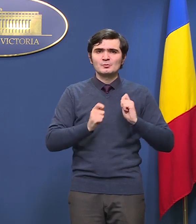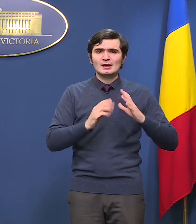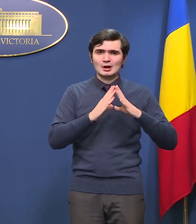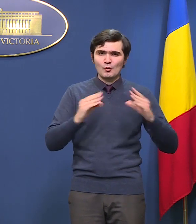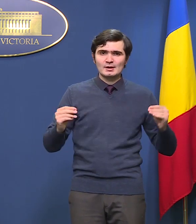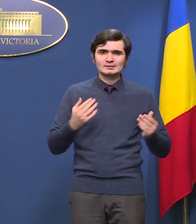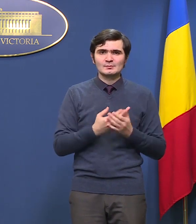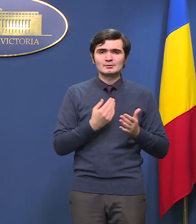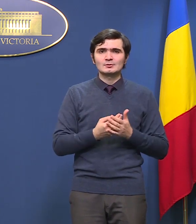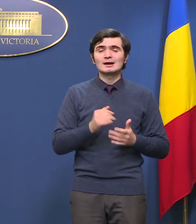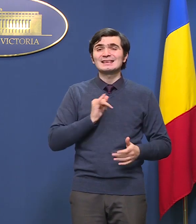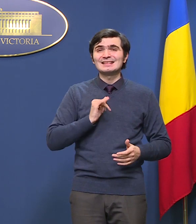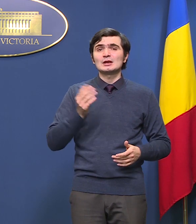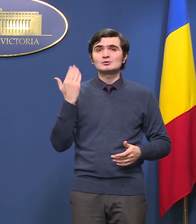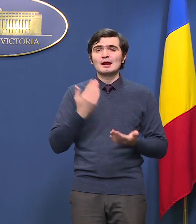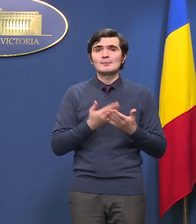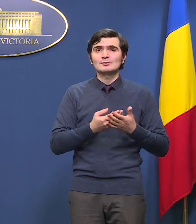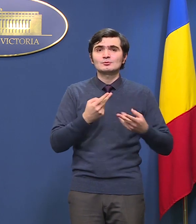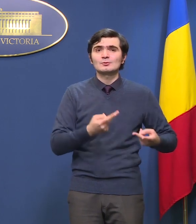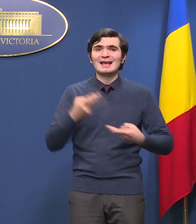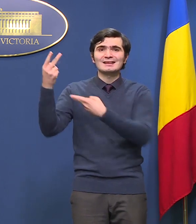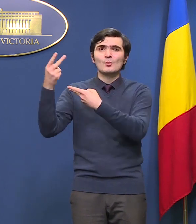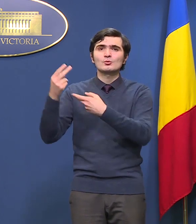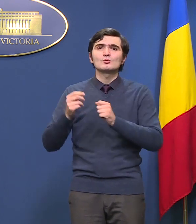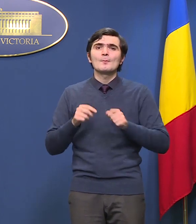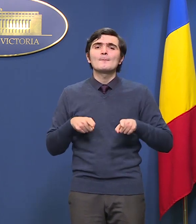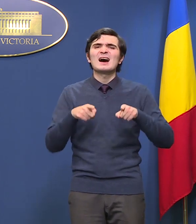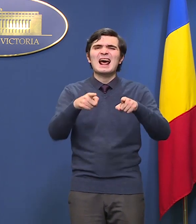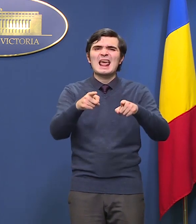mult de exportul paralel. Pe de altă parte,